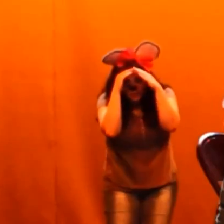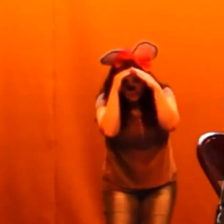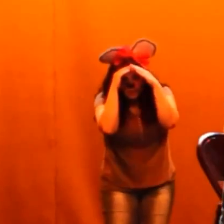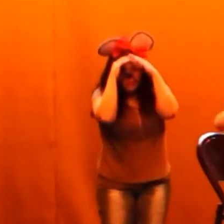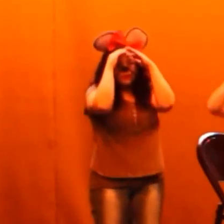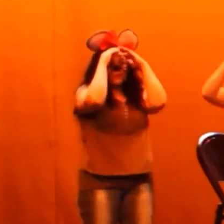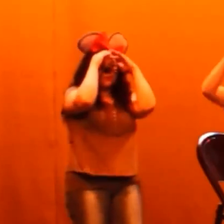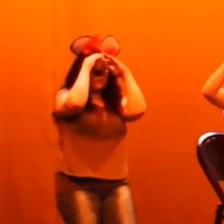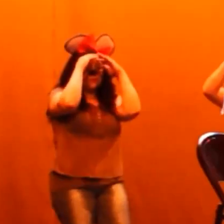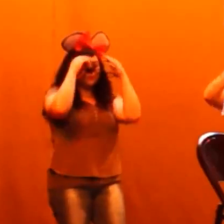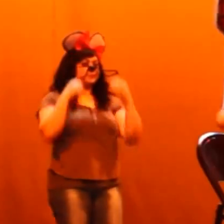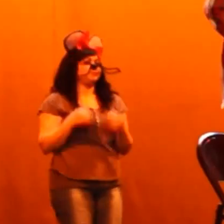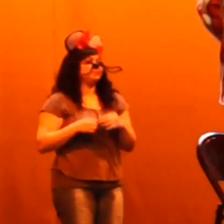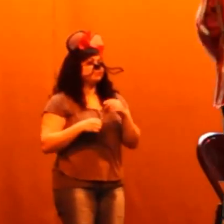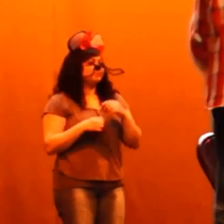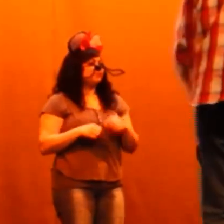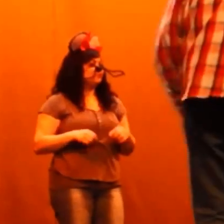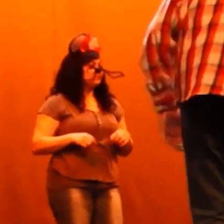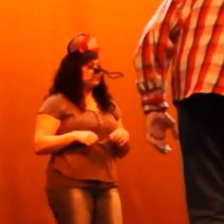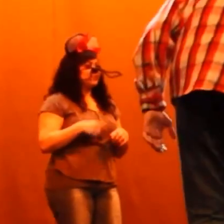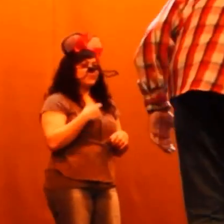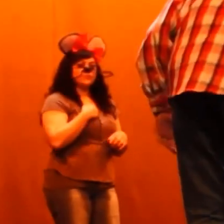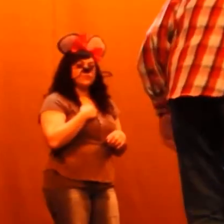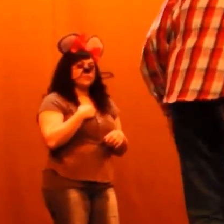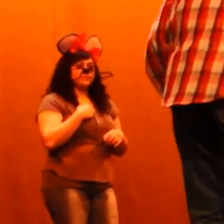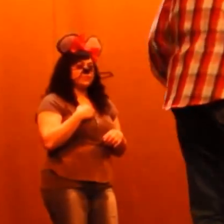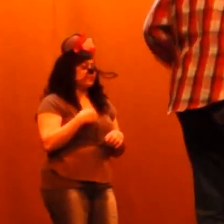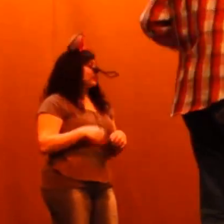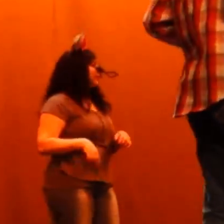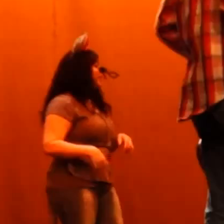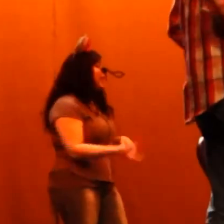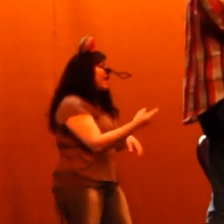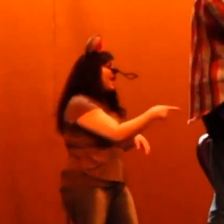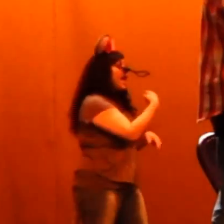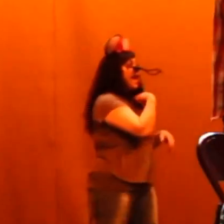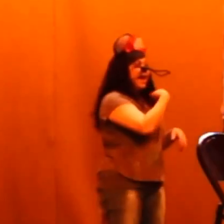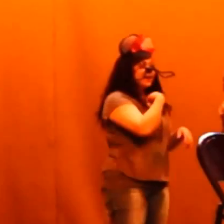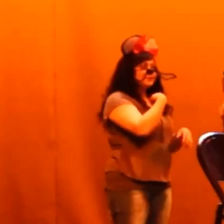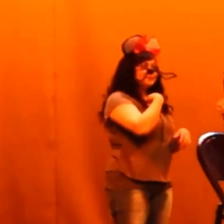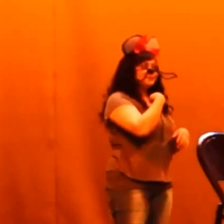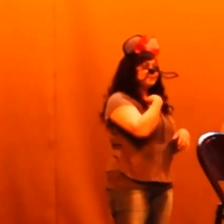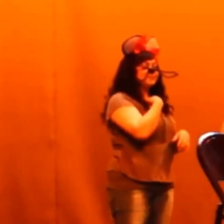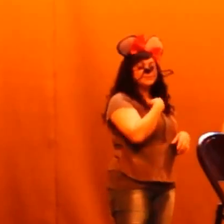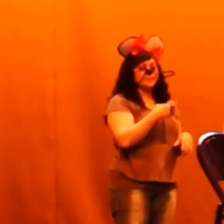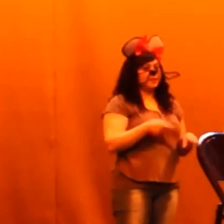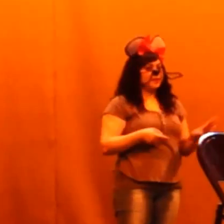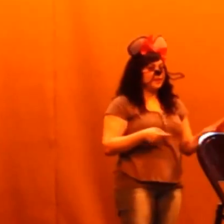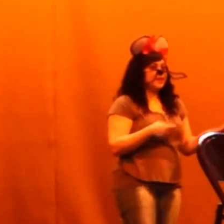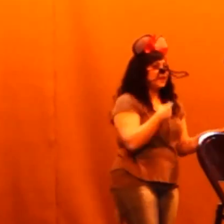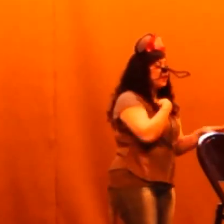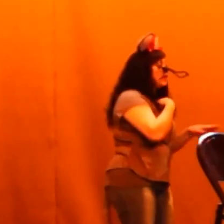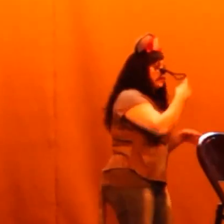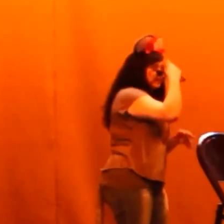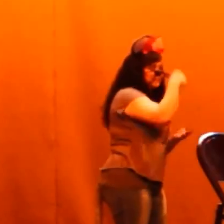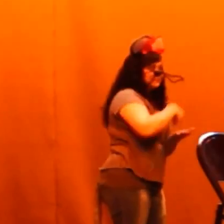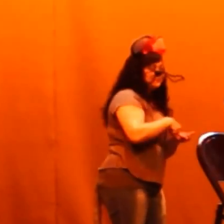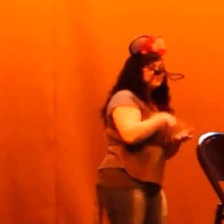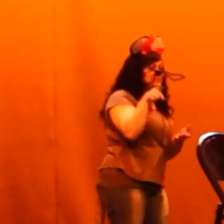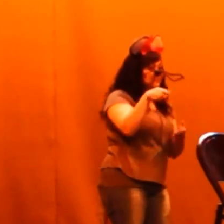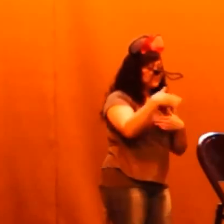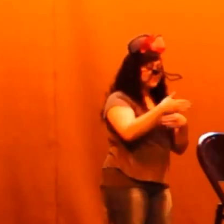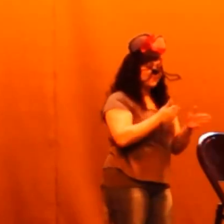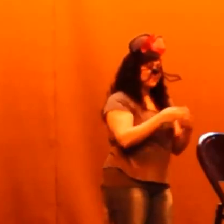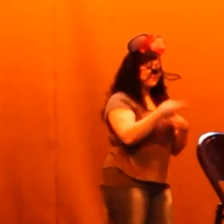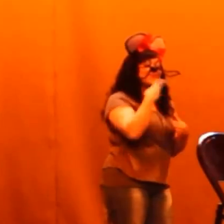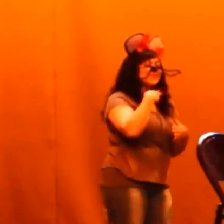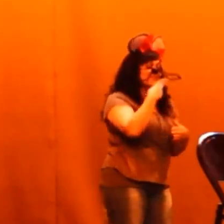debe ser jamón. Sí, creo que en ese paquete hay jamón. ¡Ay, qué rico! Oye, yo creo que en